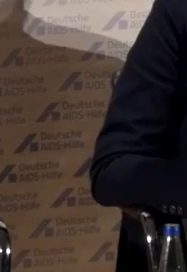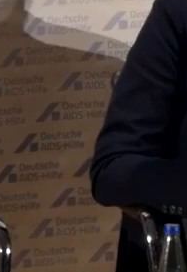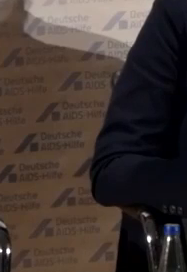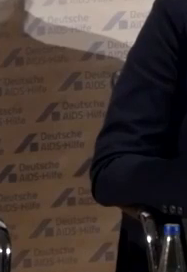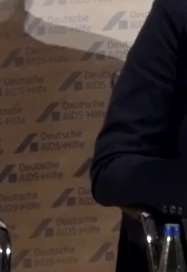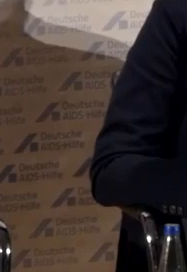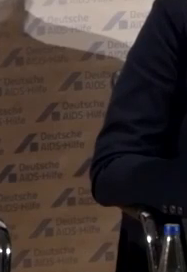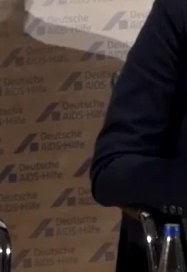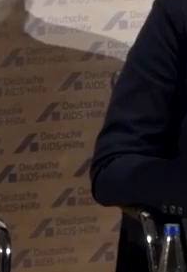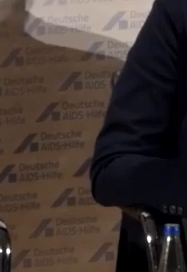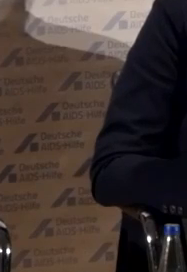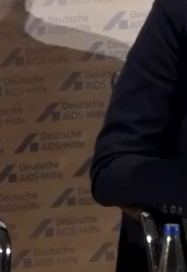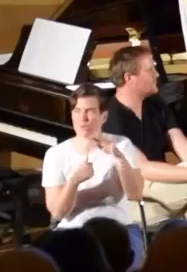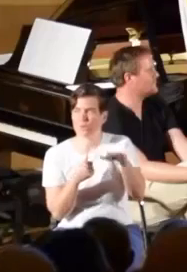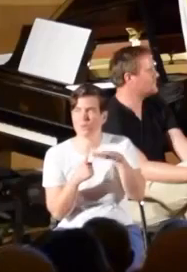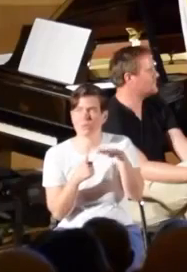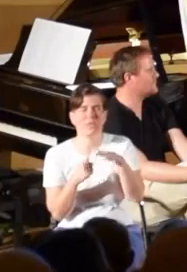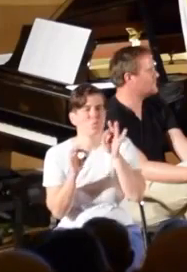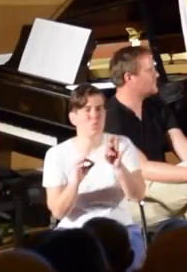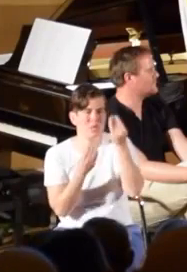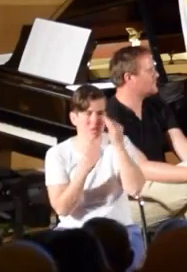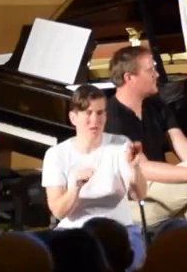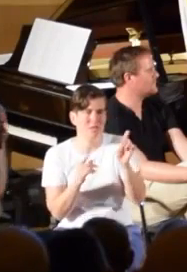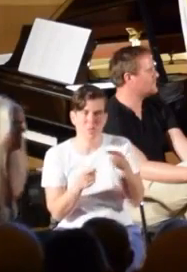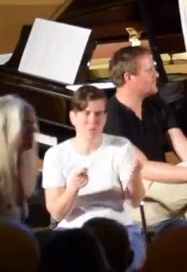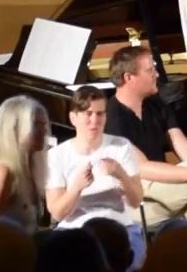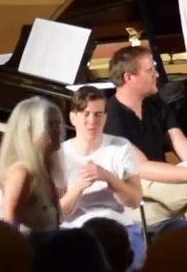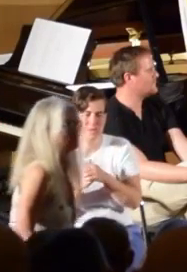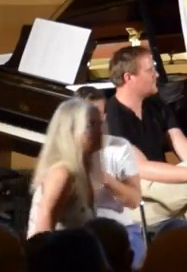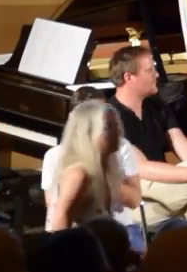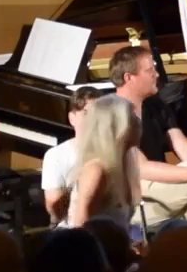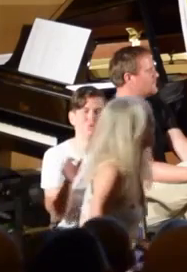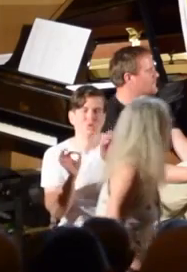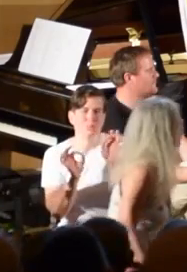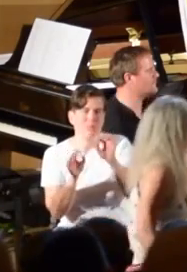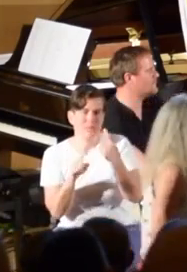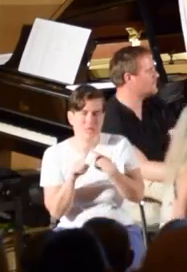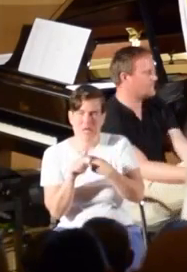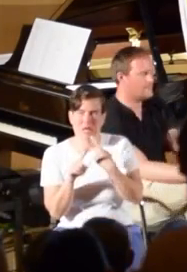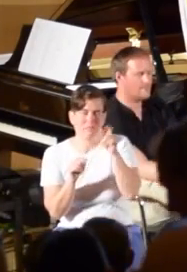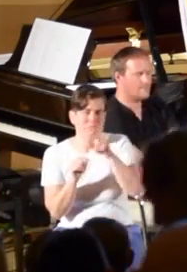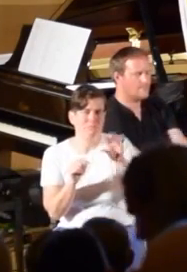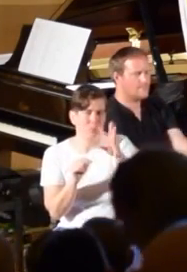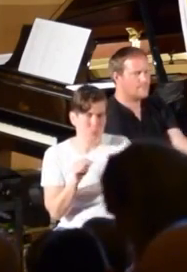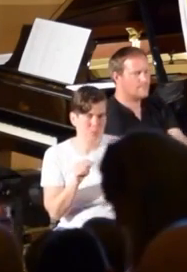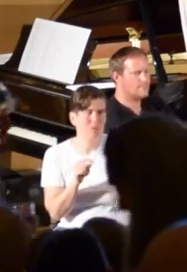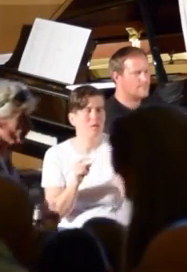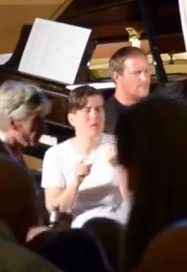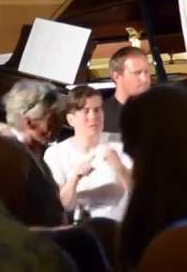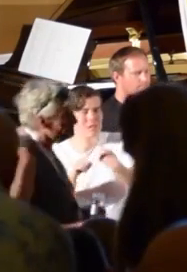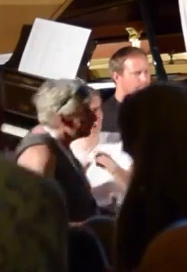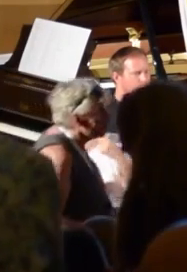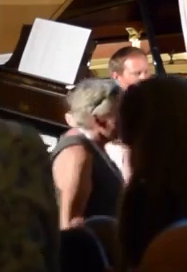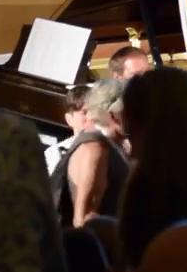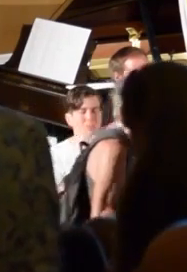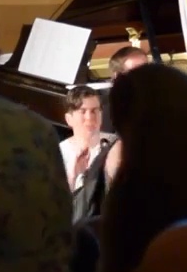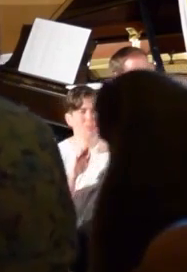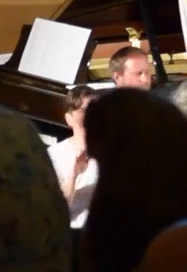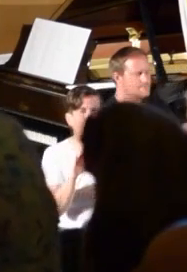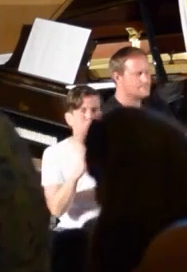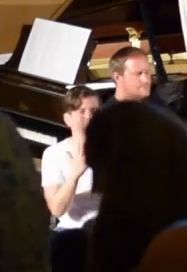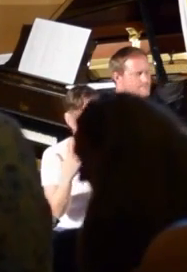Jahr 2015 sind keine gute Nachricht. Es ist eine schreckliche Zahl. Aber die Zahl sinkt seit 10 Jahren